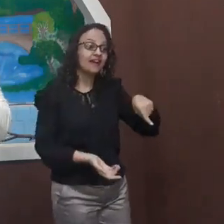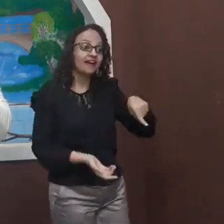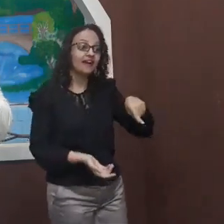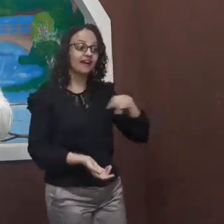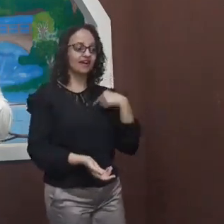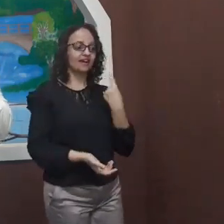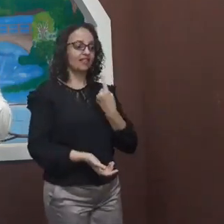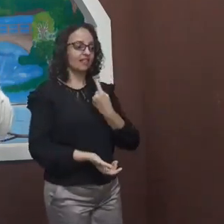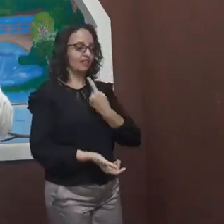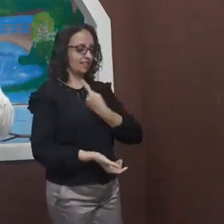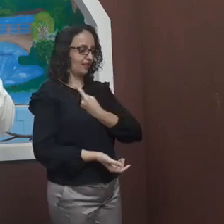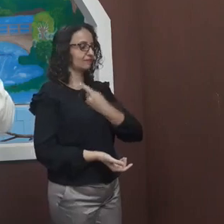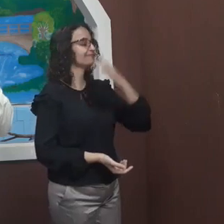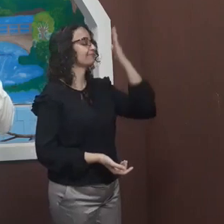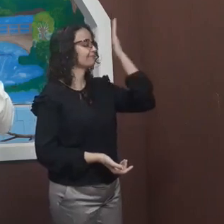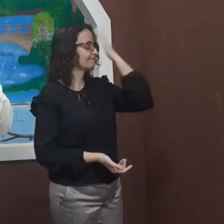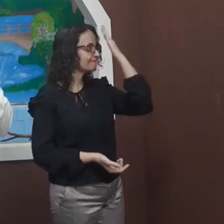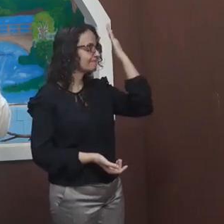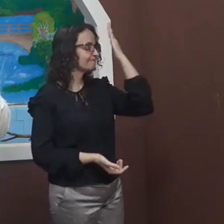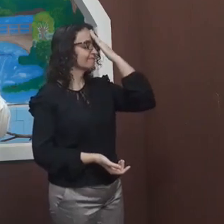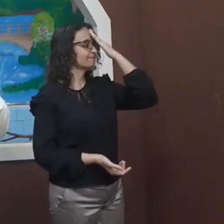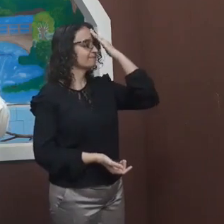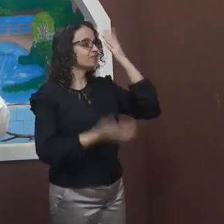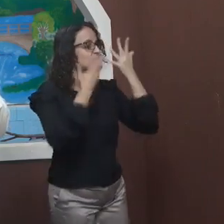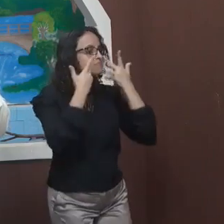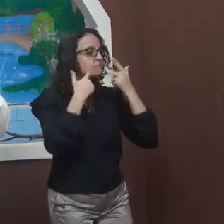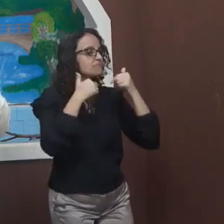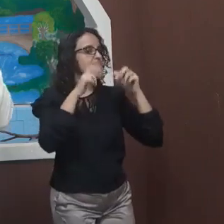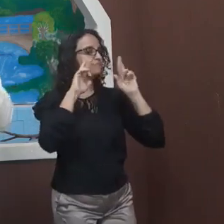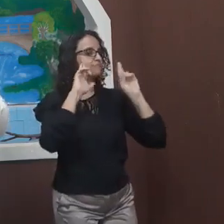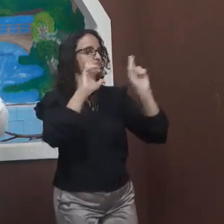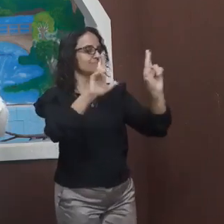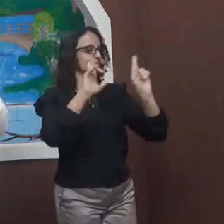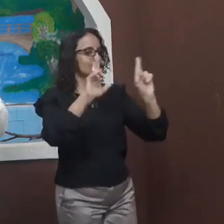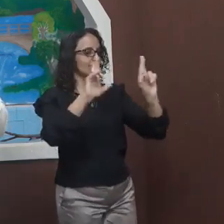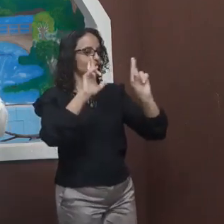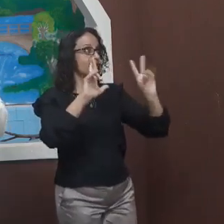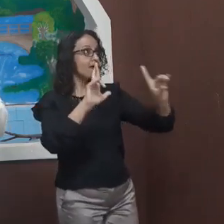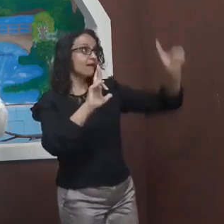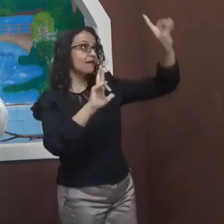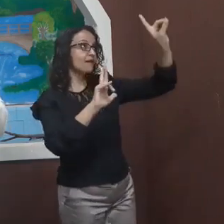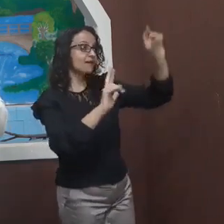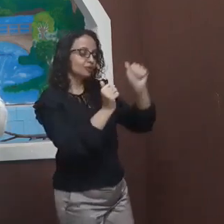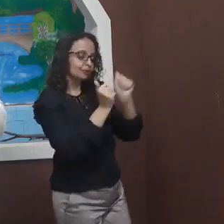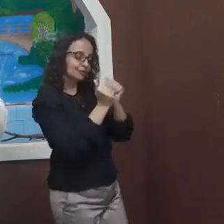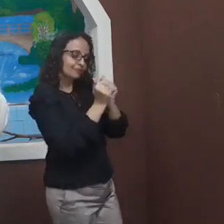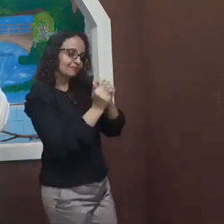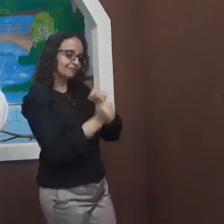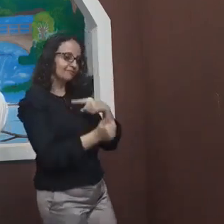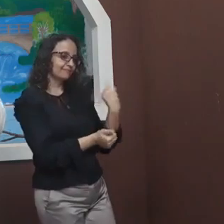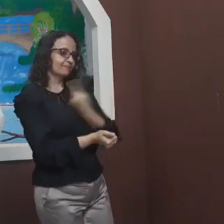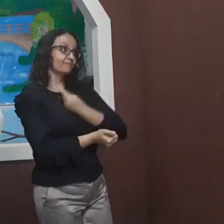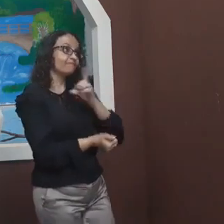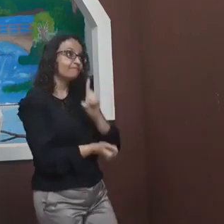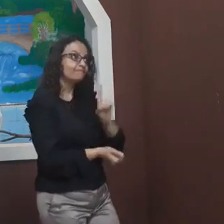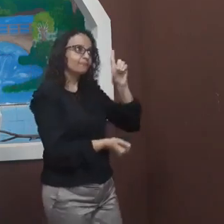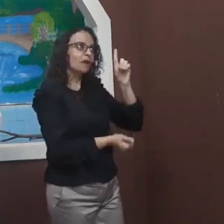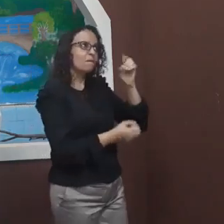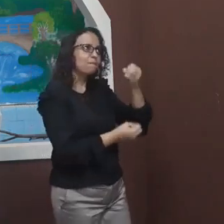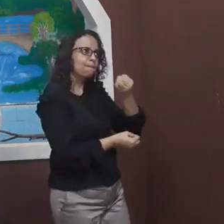É nós sabermos que temos a viva esperança de que Deus está conosco, de que Deus tem algo bom